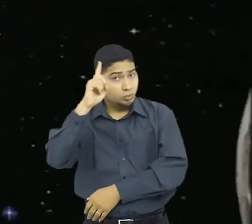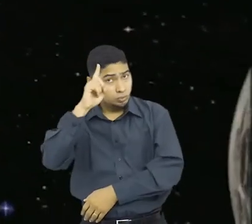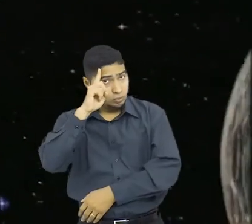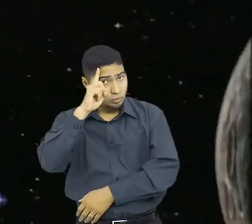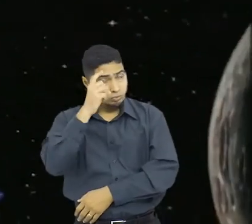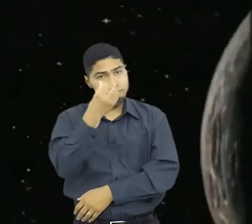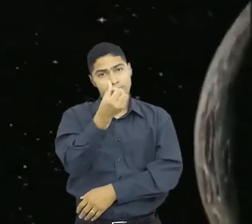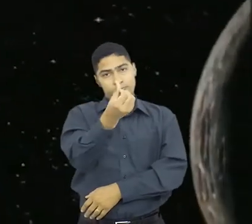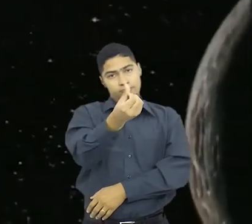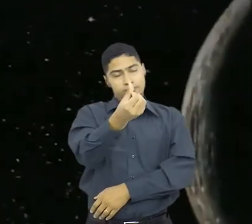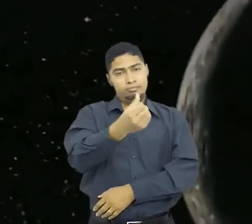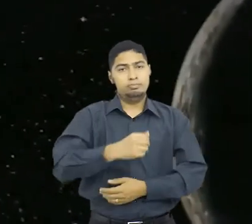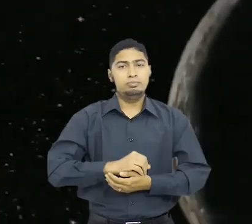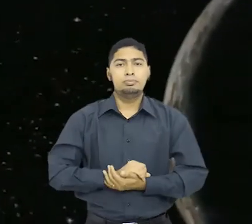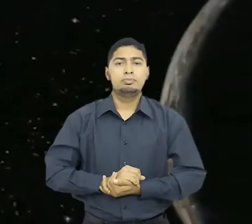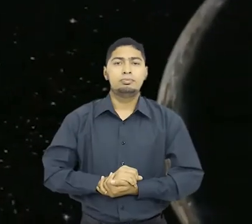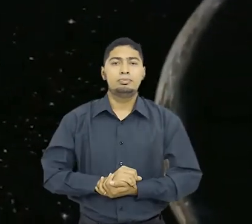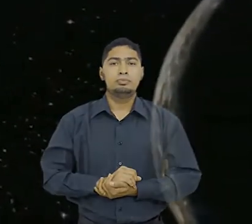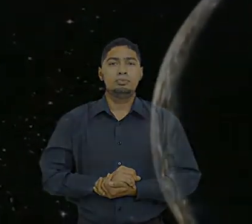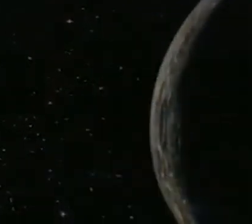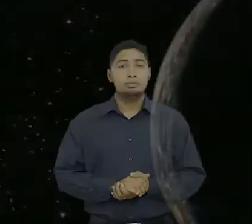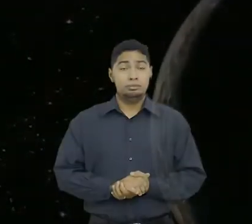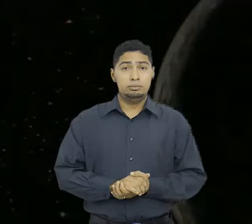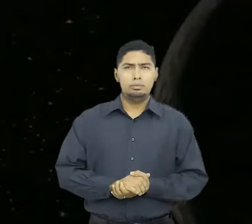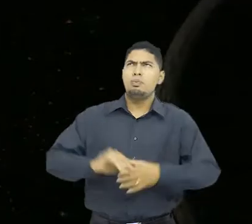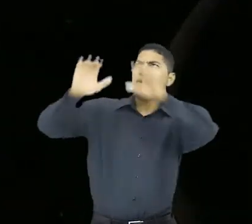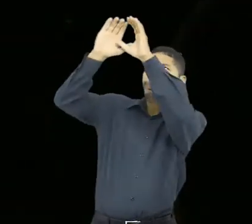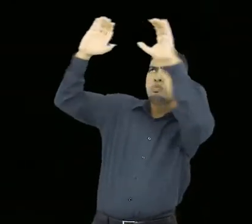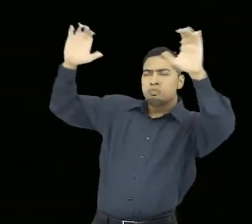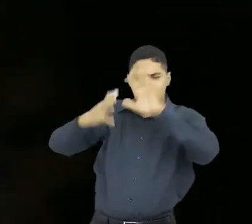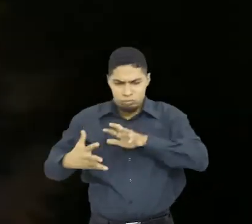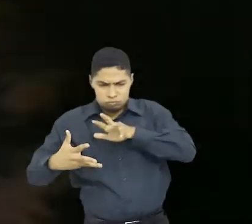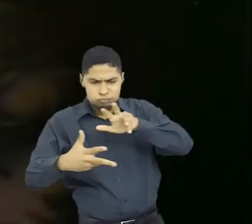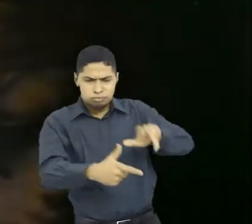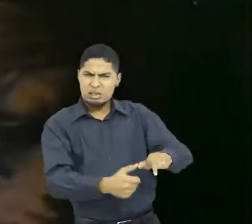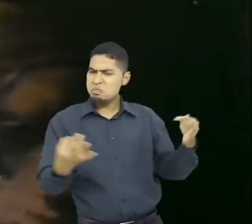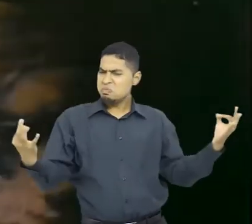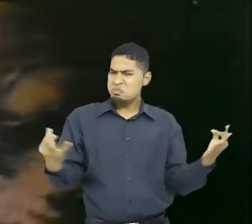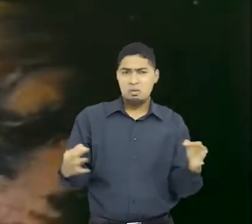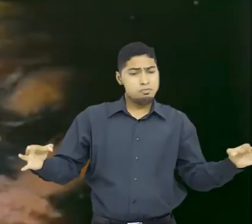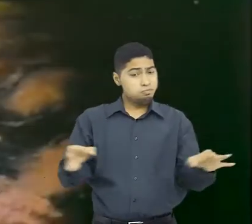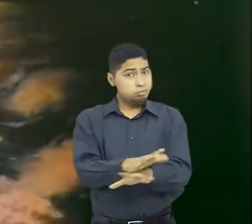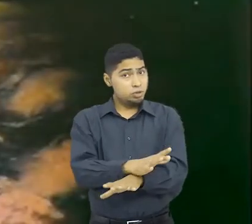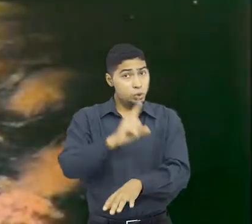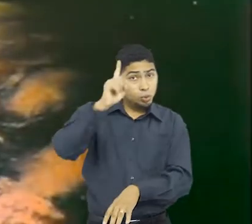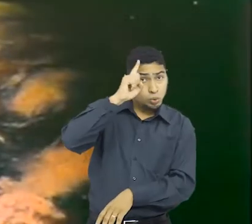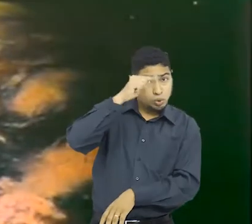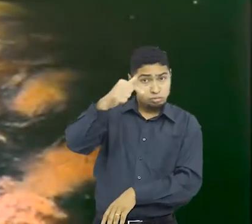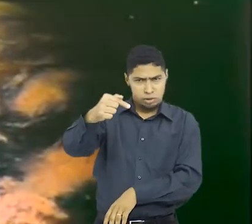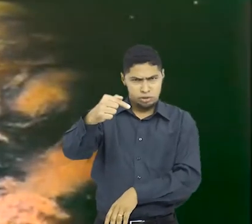noite e a manhã do sexto dia. Os céus e a terra ficaram prontos. No sétimo dia, Deus